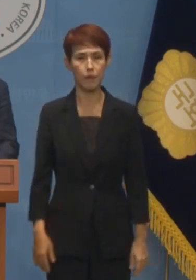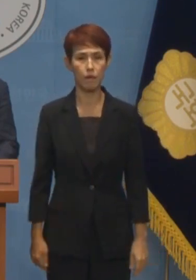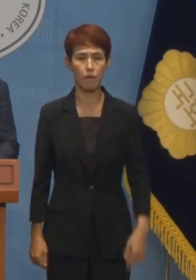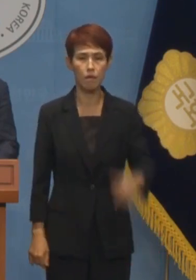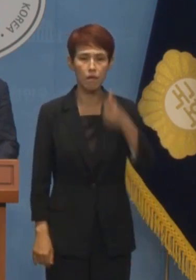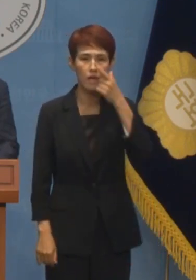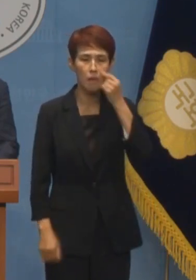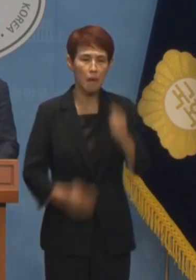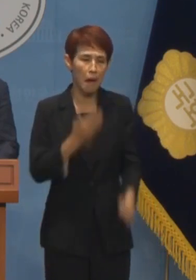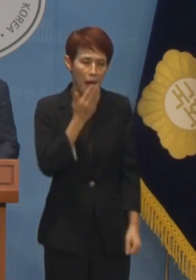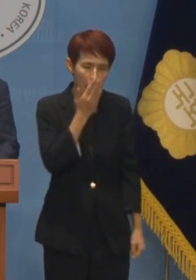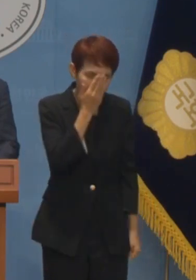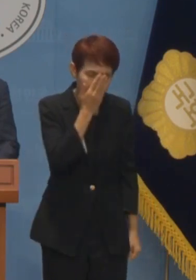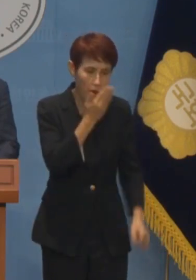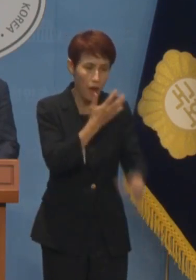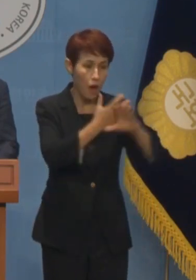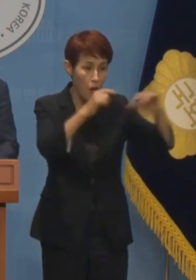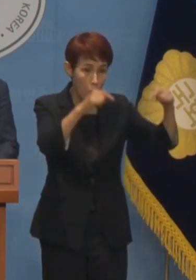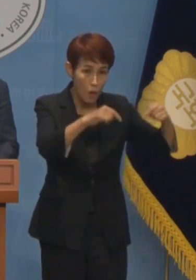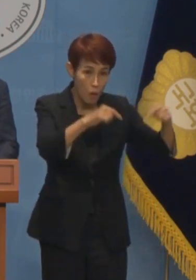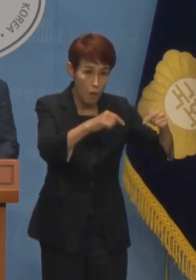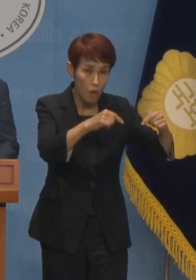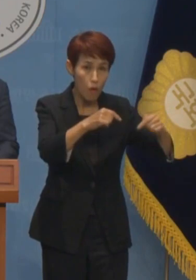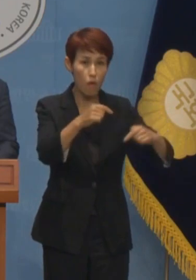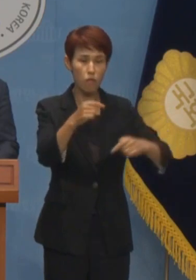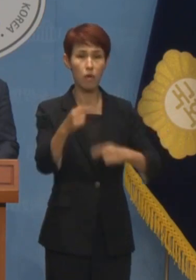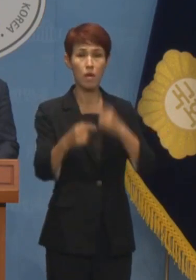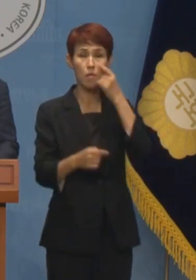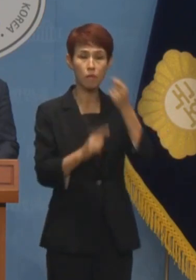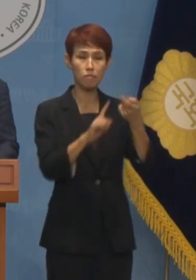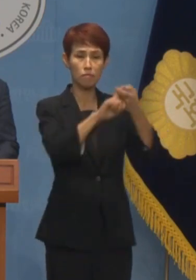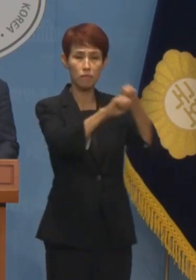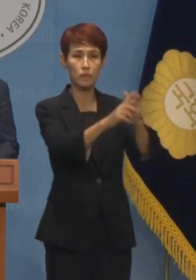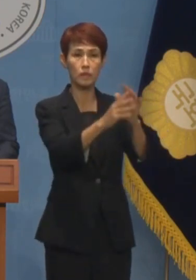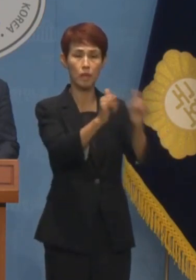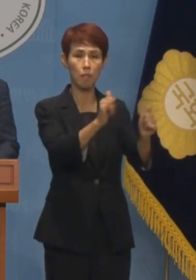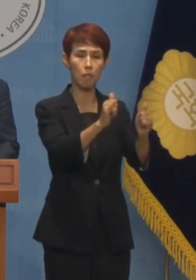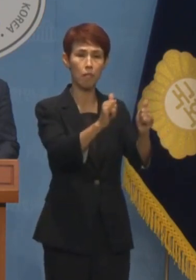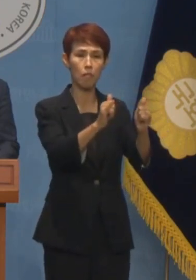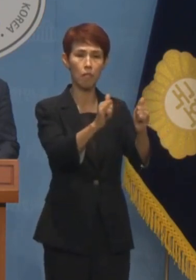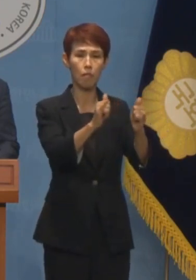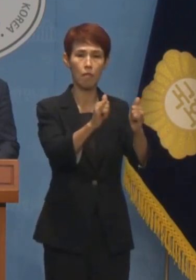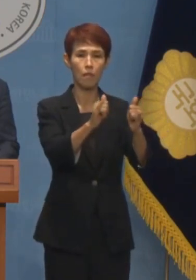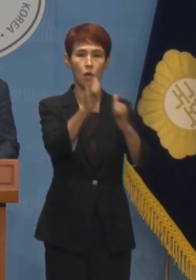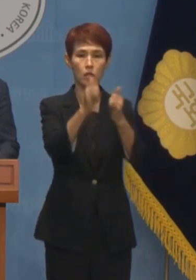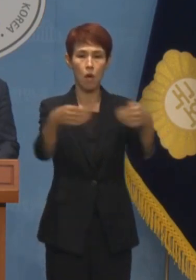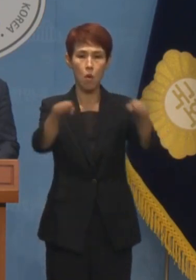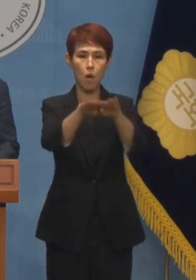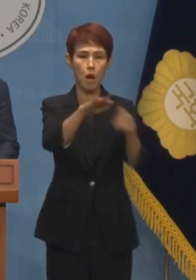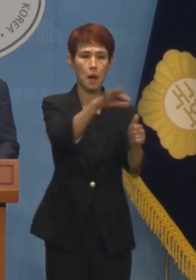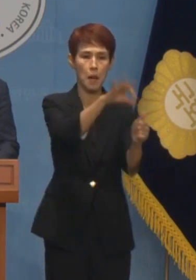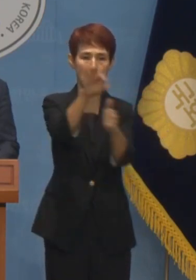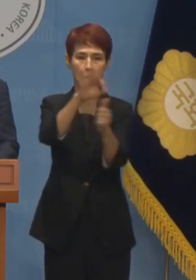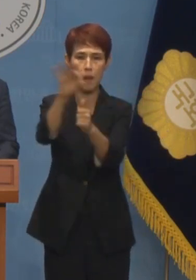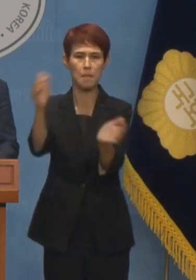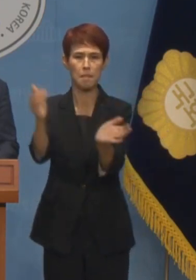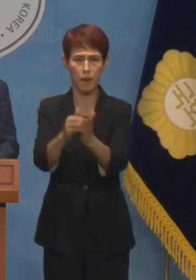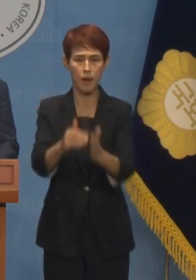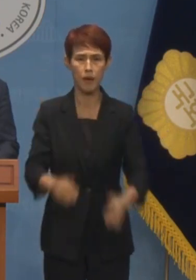굴종 외교로 부족해 급기야 친일, 뉴라이트 인사들로 역사 기관들을 점령했습니다.